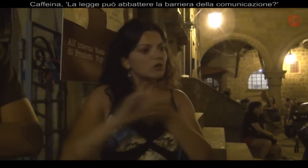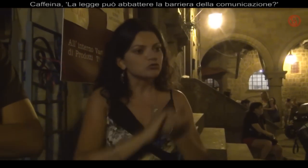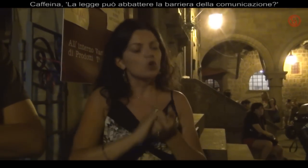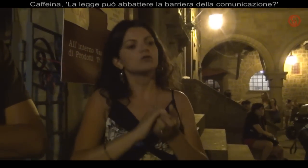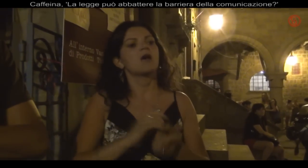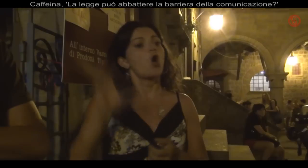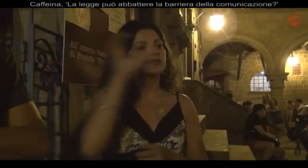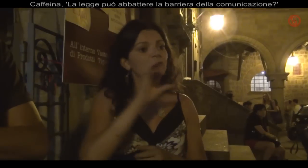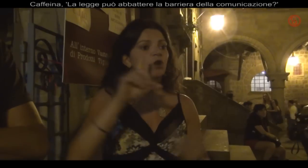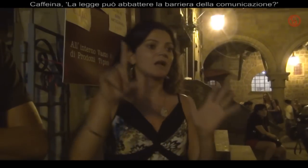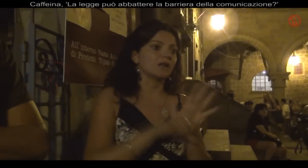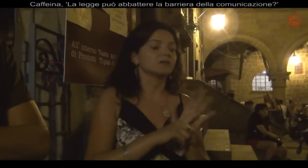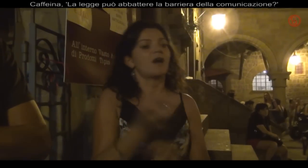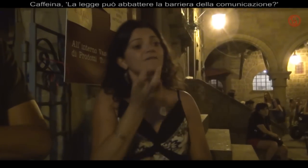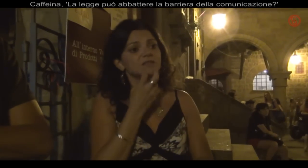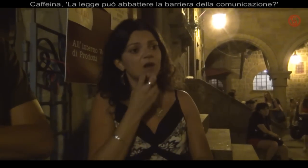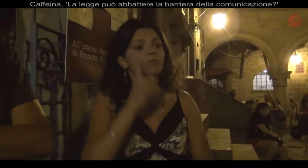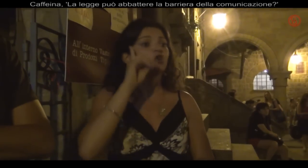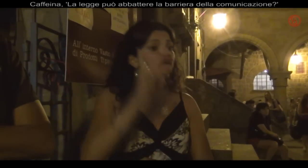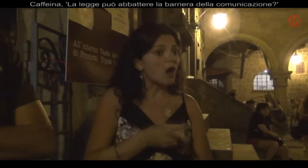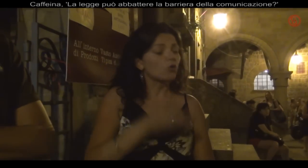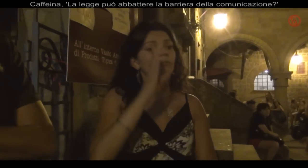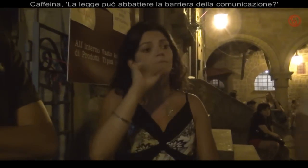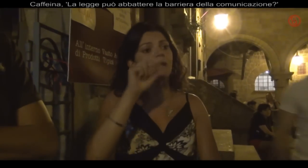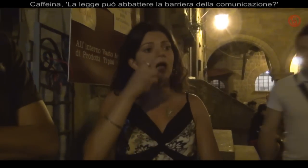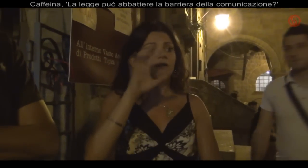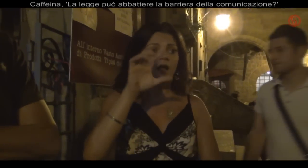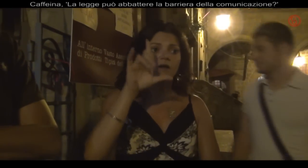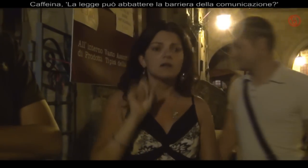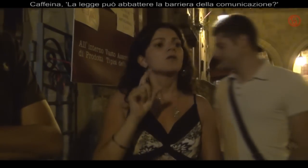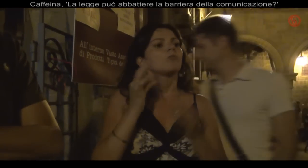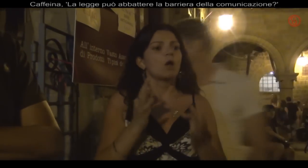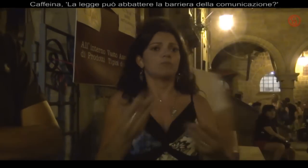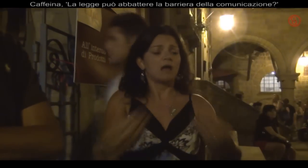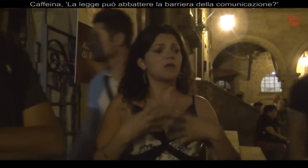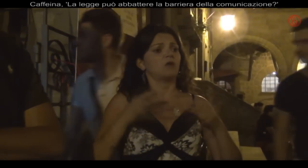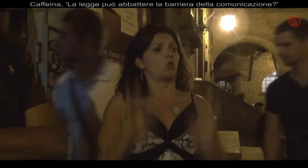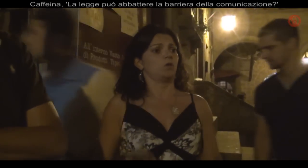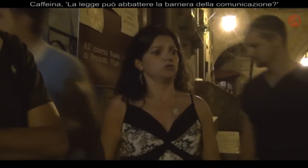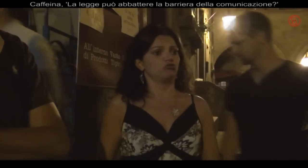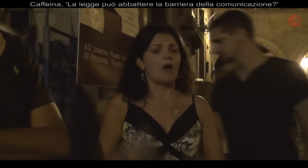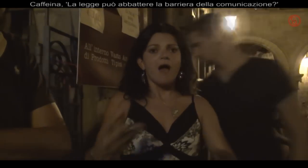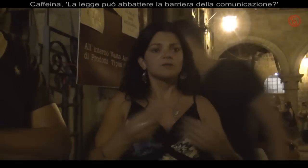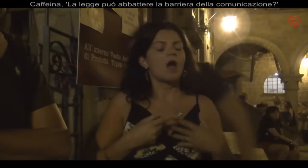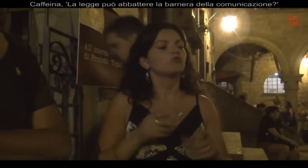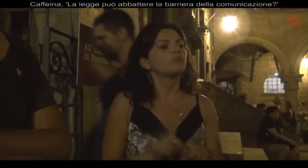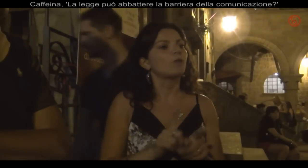e all'Associazione Osservatorio Legalità Viterbo nella persona di Giacomo Barelli perché ci ha dato questo,